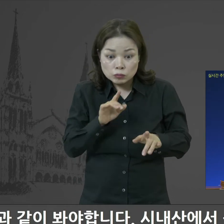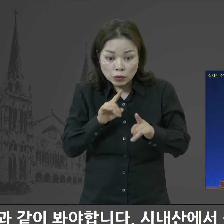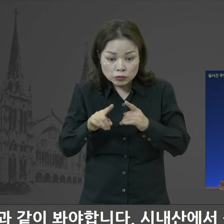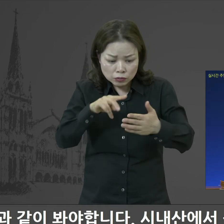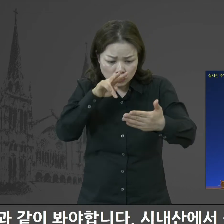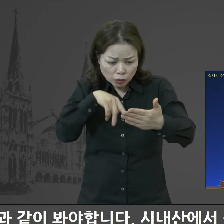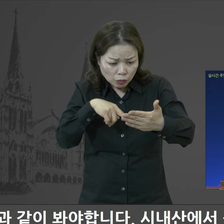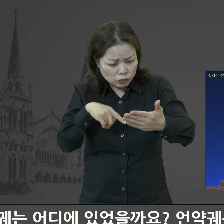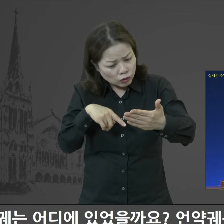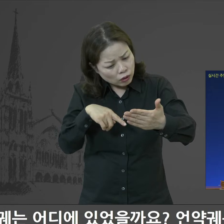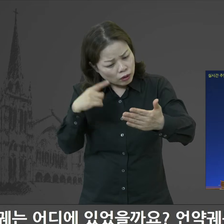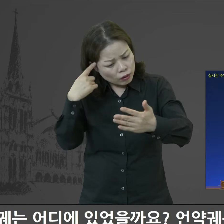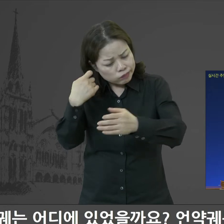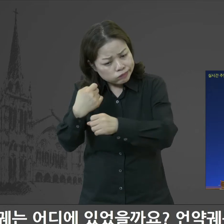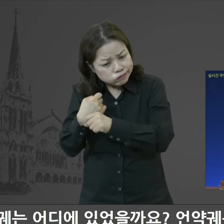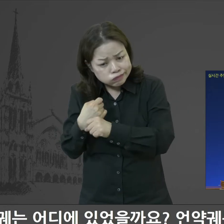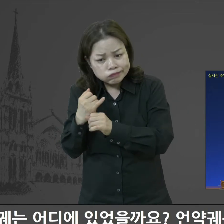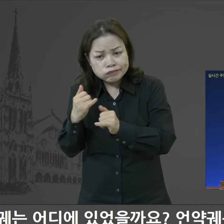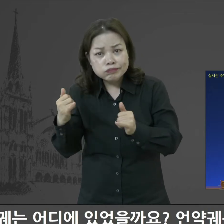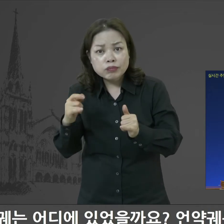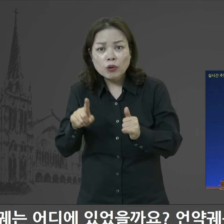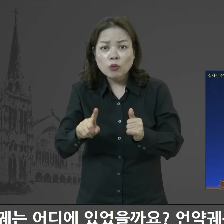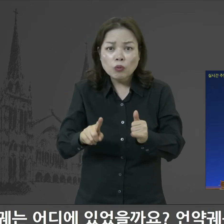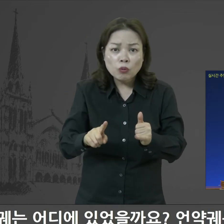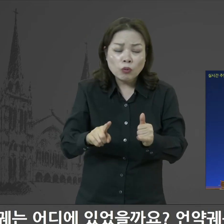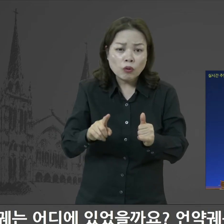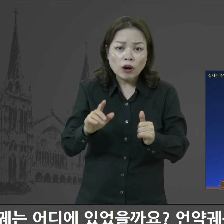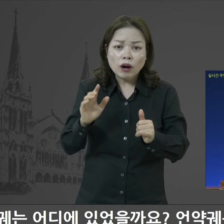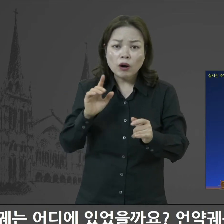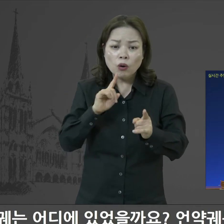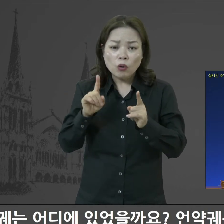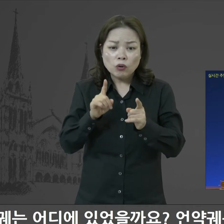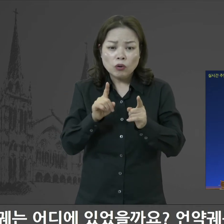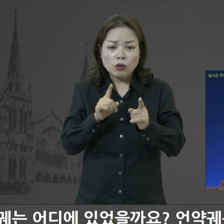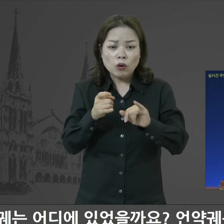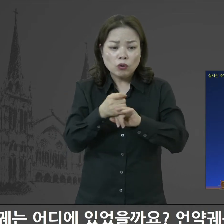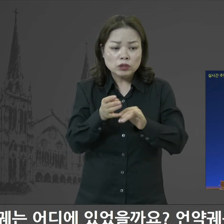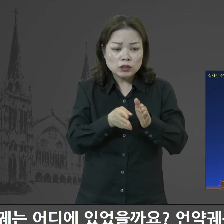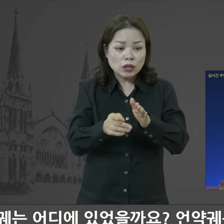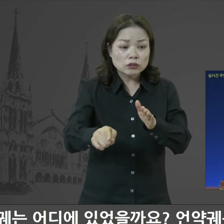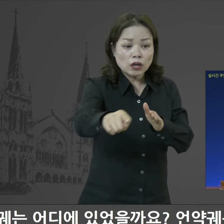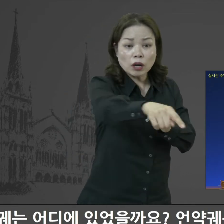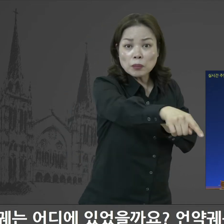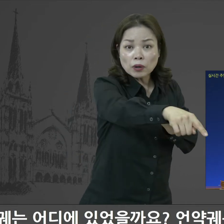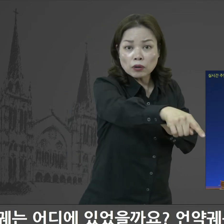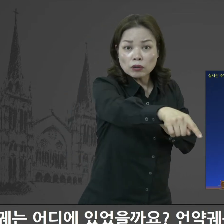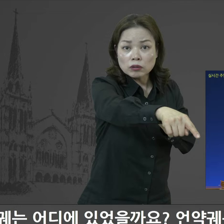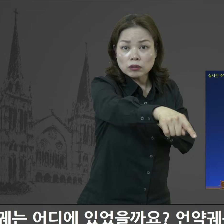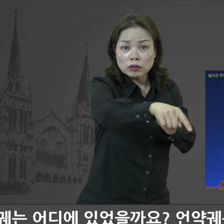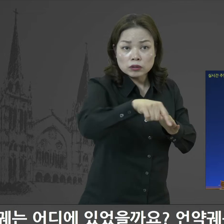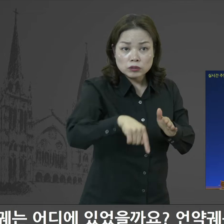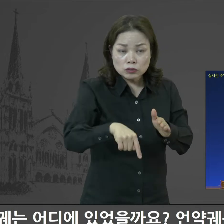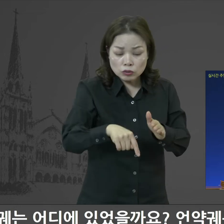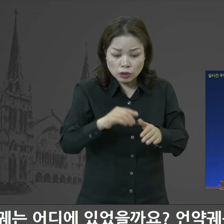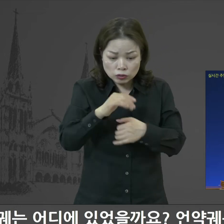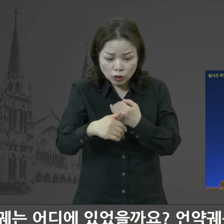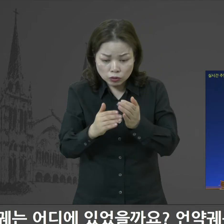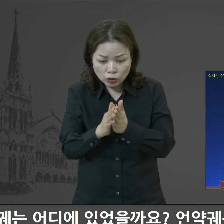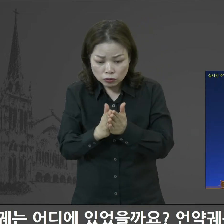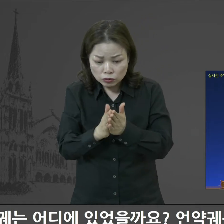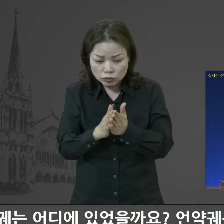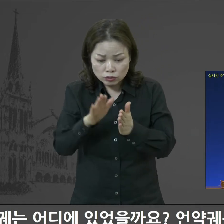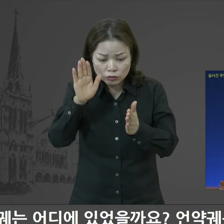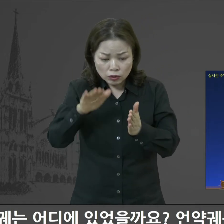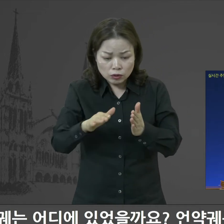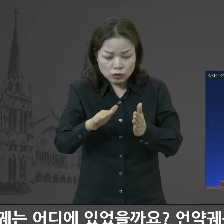말씀에 대해서 많은 학자들이 그러면 여기에서는 하나님의 언약궤가 제일 앞에 가 있고 그 가운데서는 또 성경은 뒤에